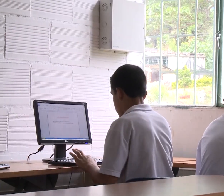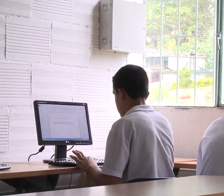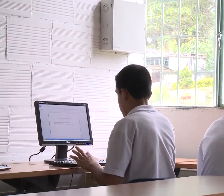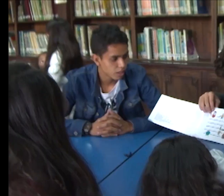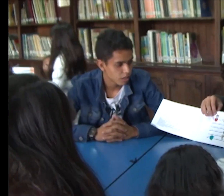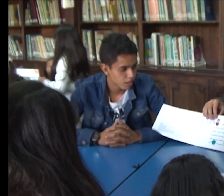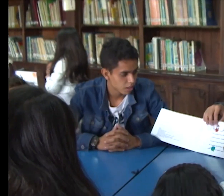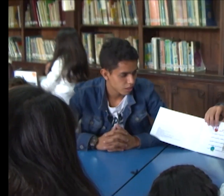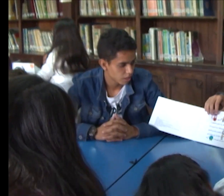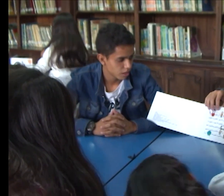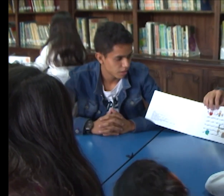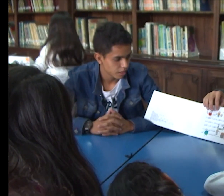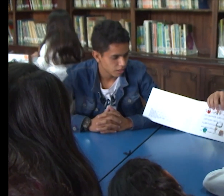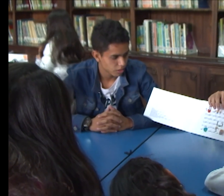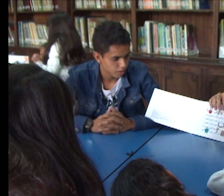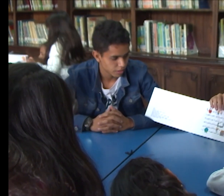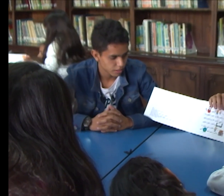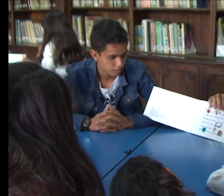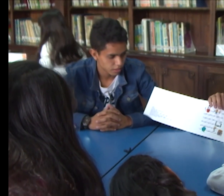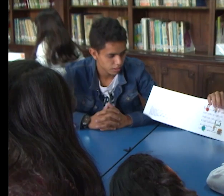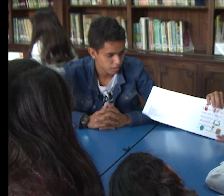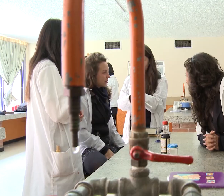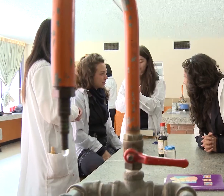pedagógicos y didácticos